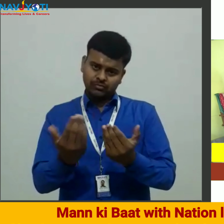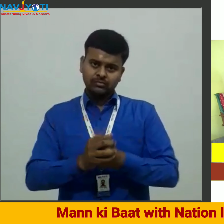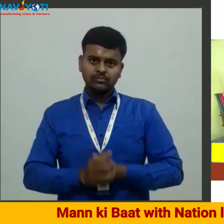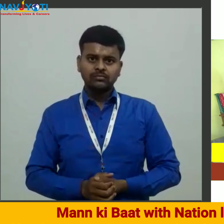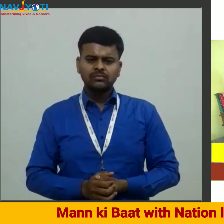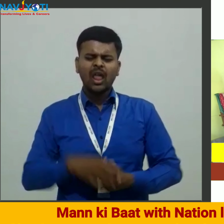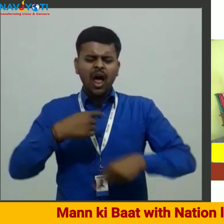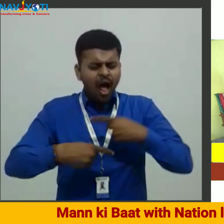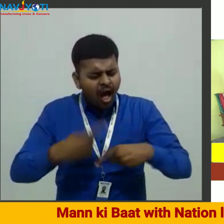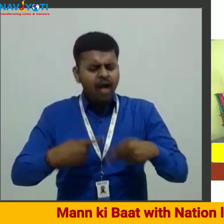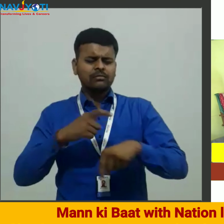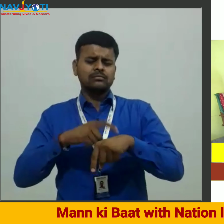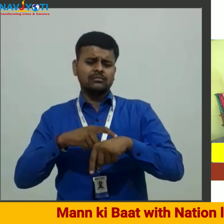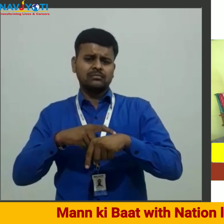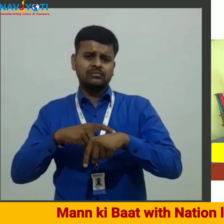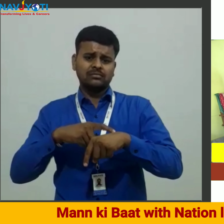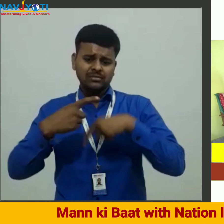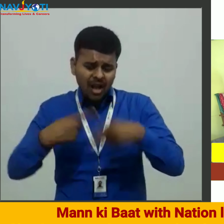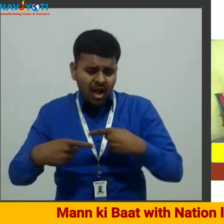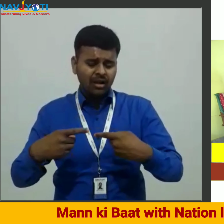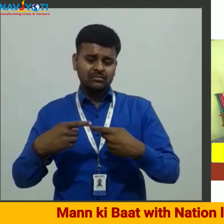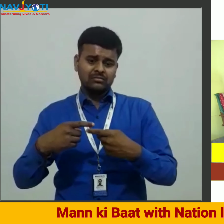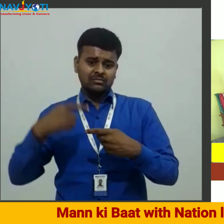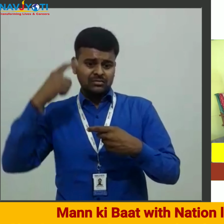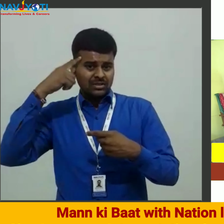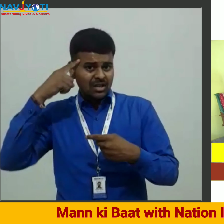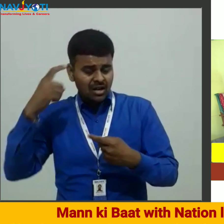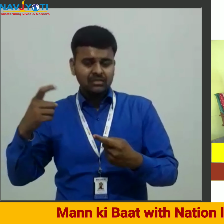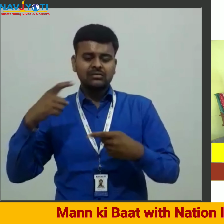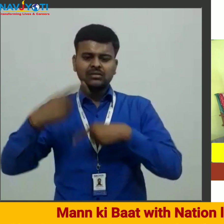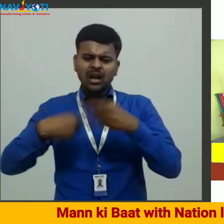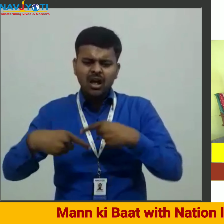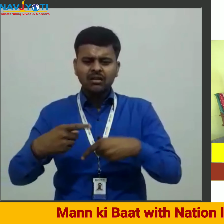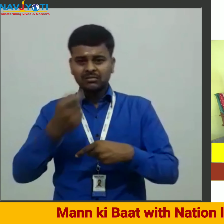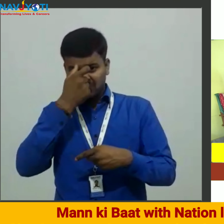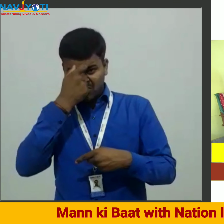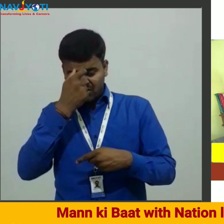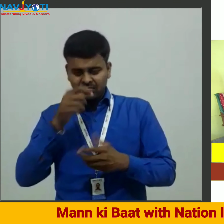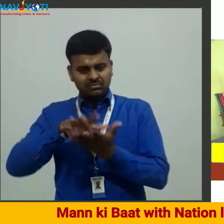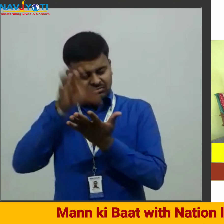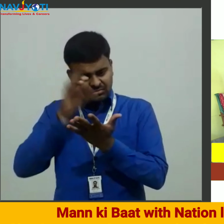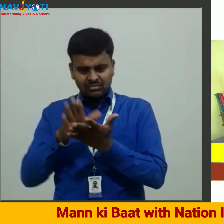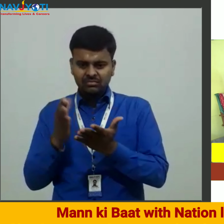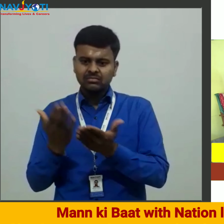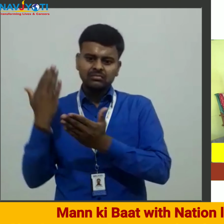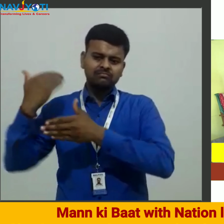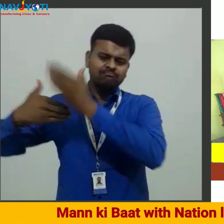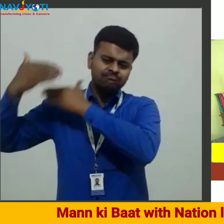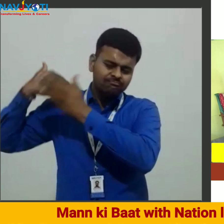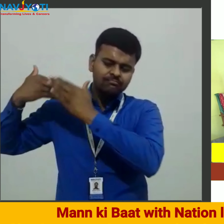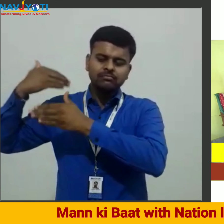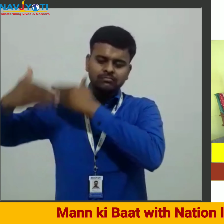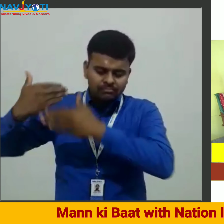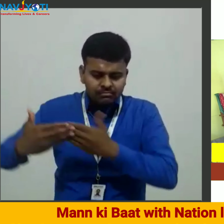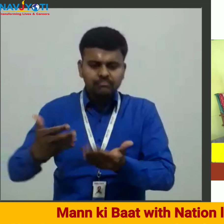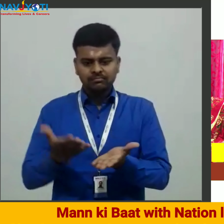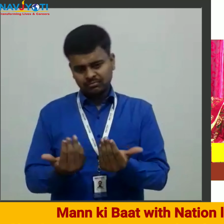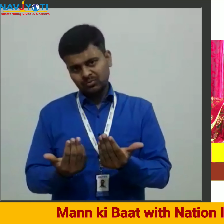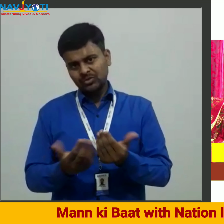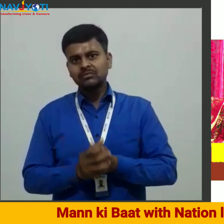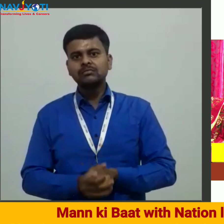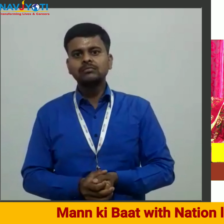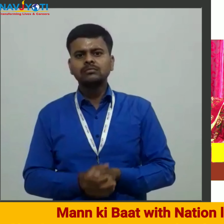साथियों, हर मुश्किल हालात, हर लड़ाई कुछ न कुछ सबक देती है, कुछ न कुछ सिखा करके